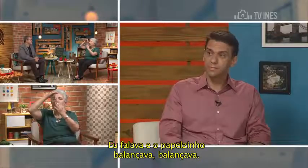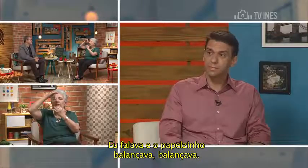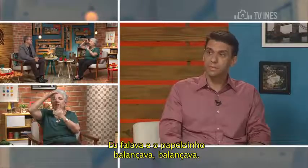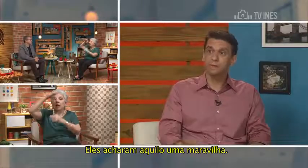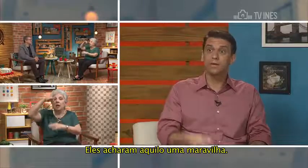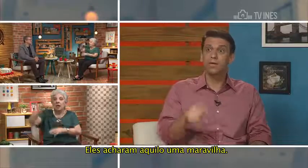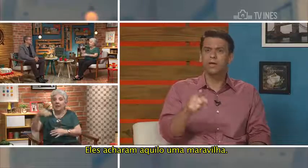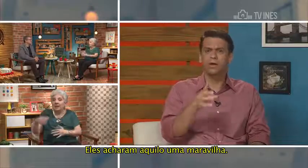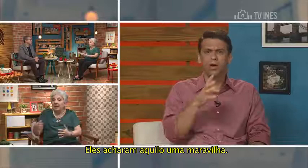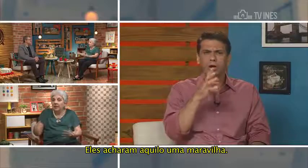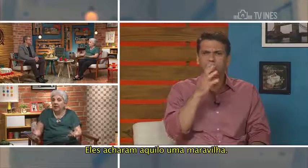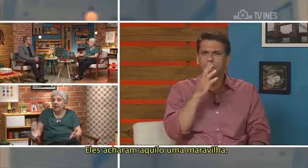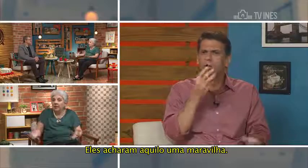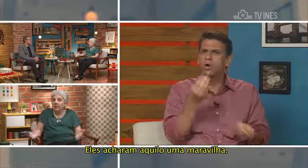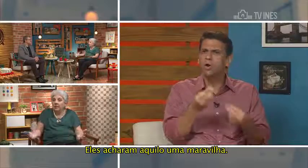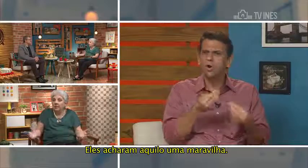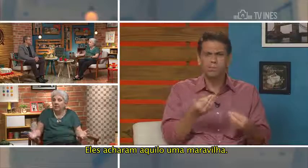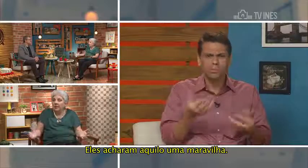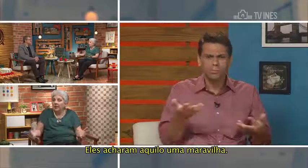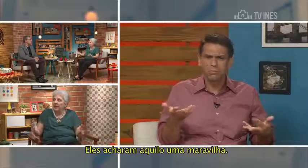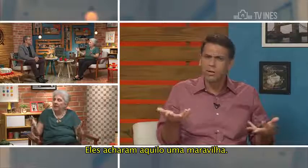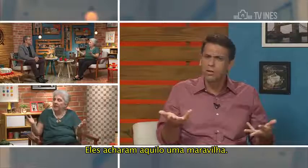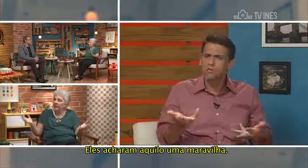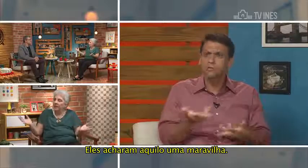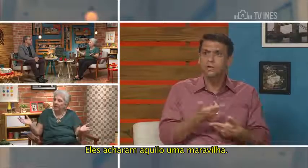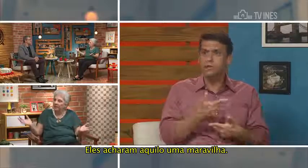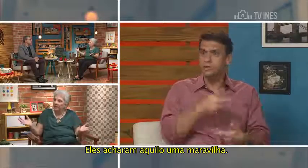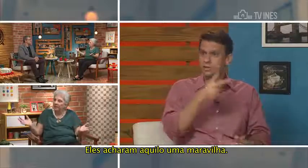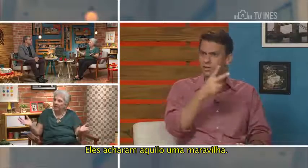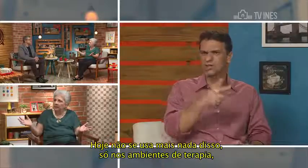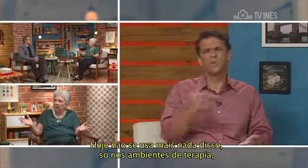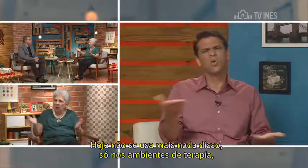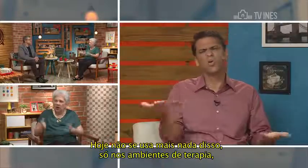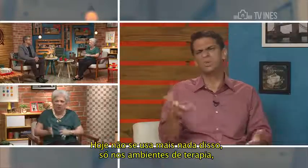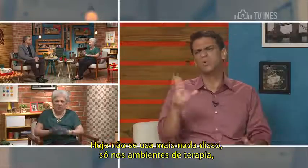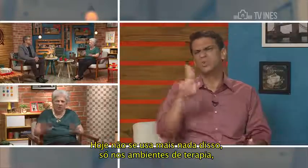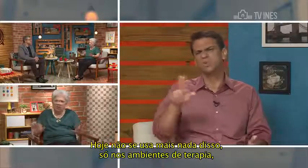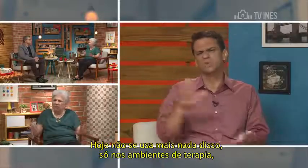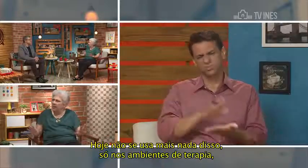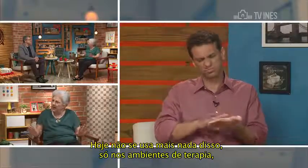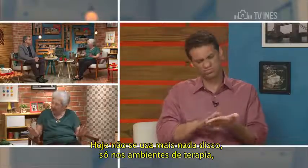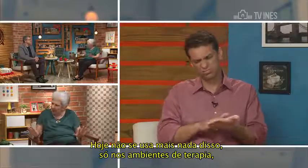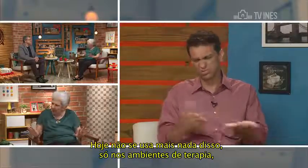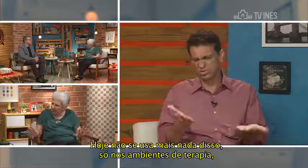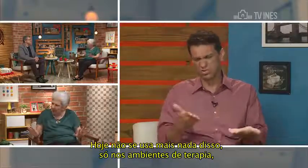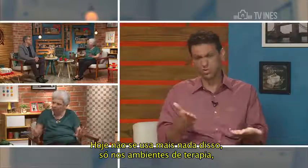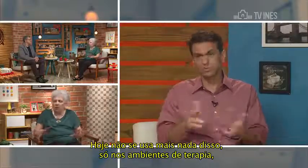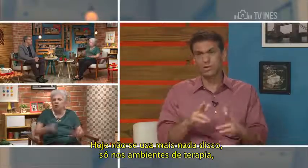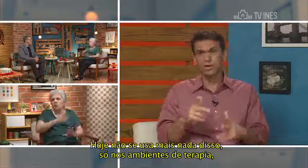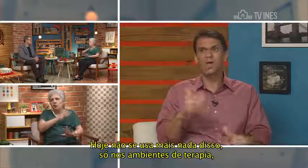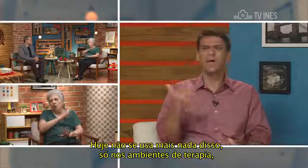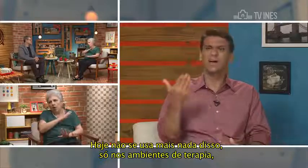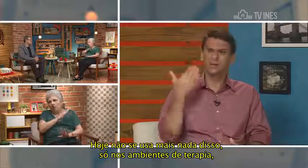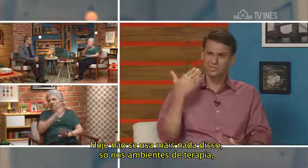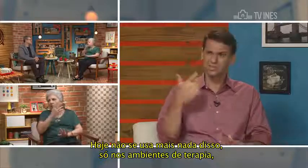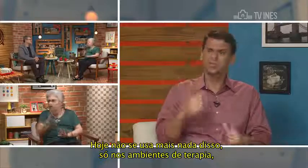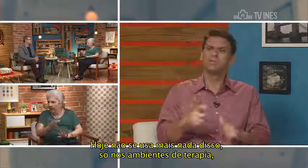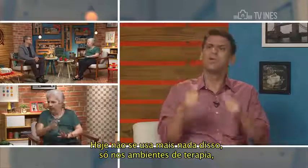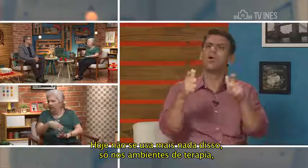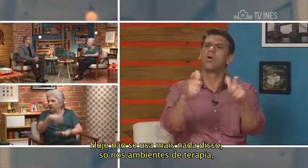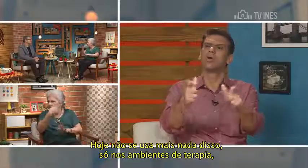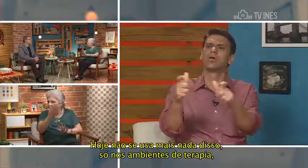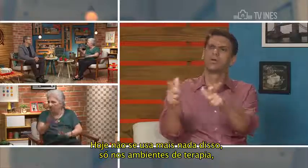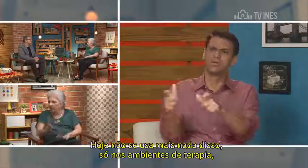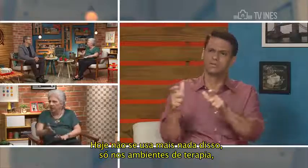Balançava Eles acharam Aquilo Uma maravilha Hoje não se usa Mais nada disso Só nos